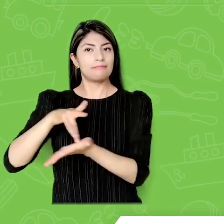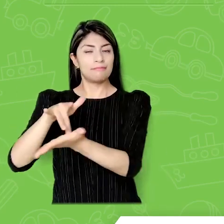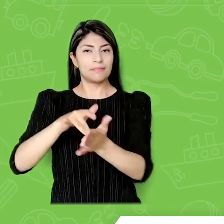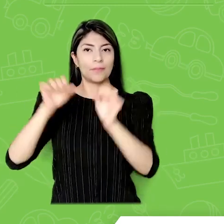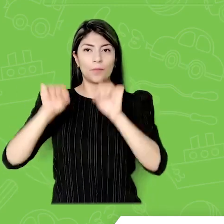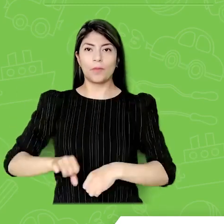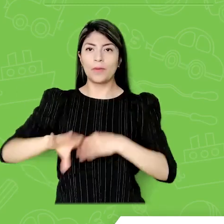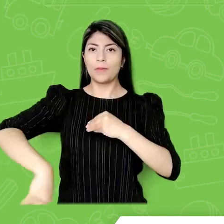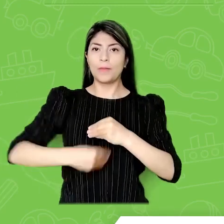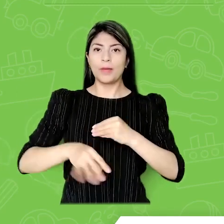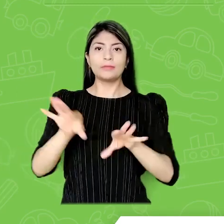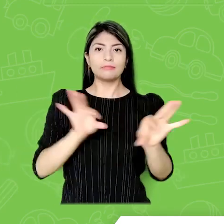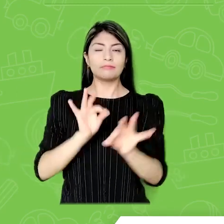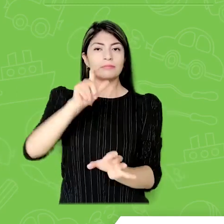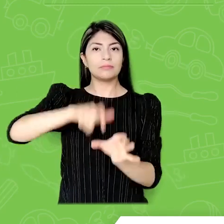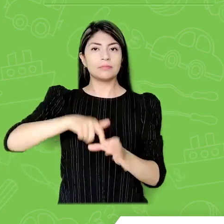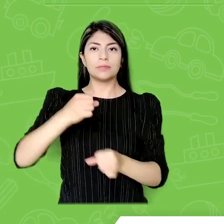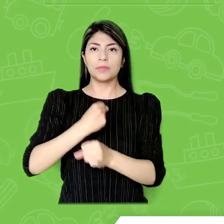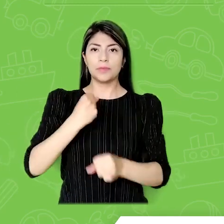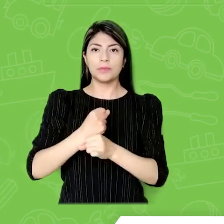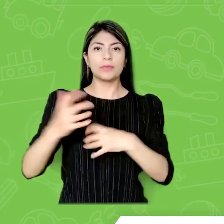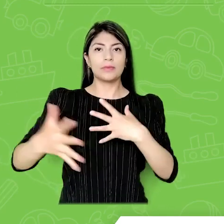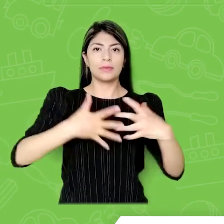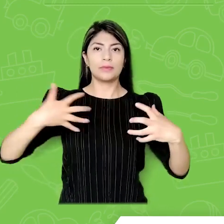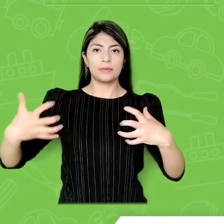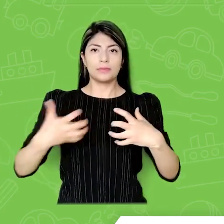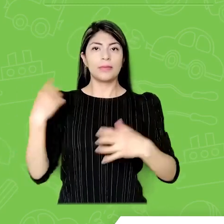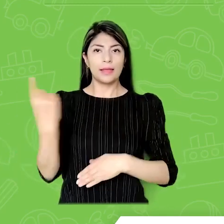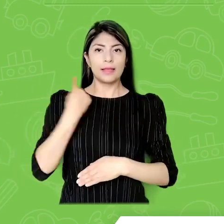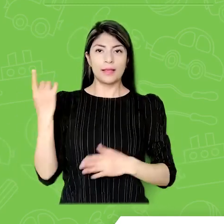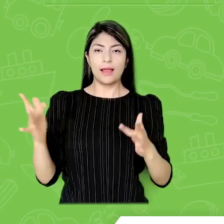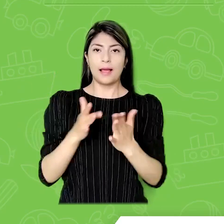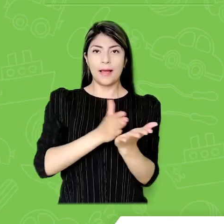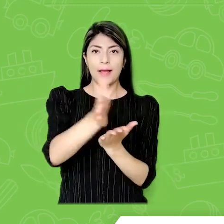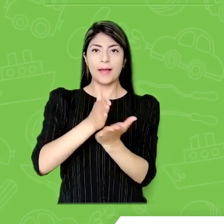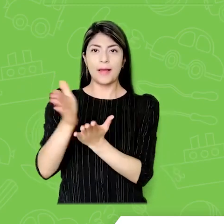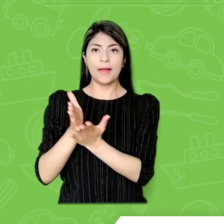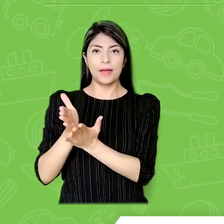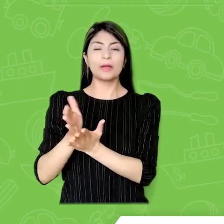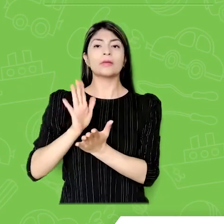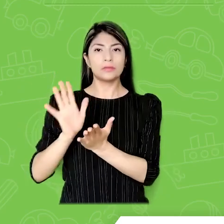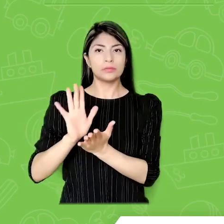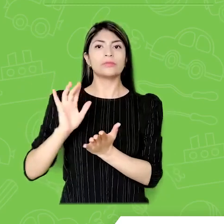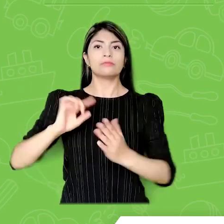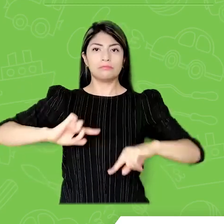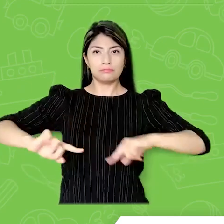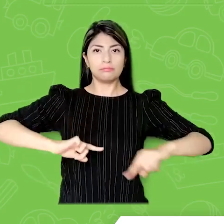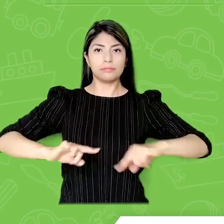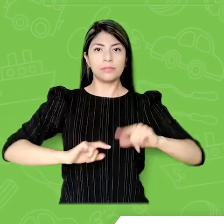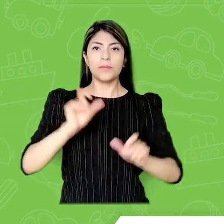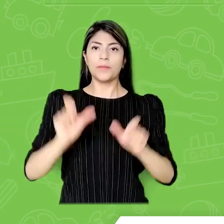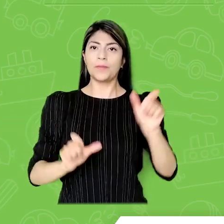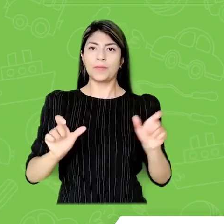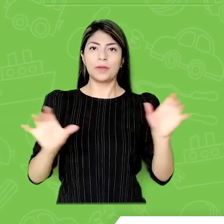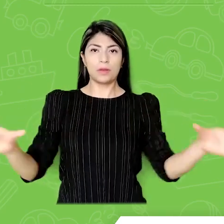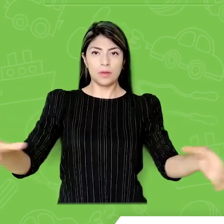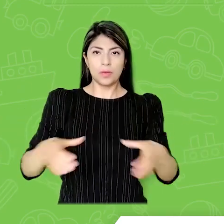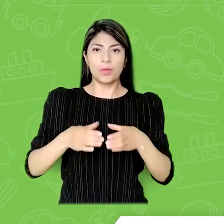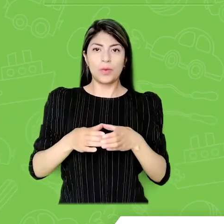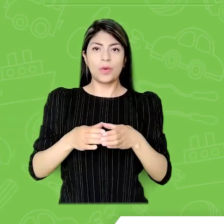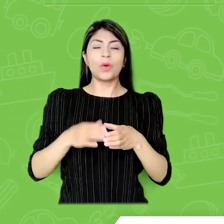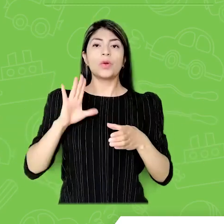los empleos en vacancia definitiva pertenecientes al Sistema General de Carrera Administrativa de la planta de personal del